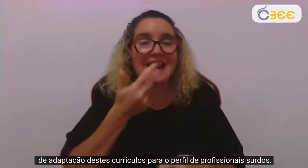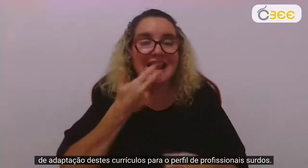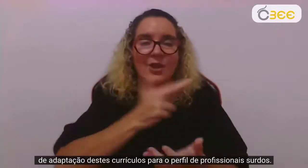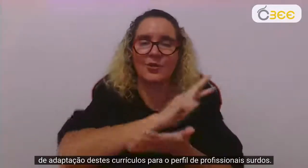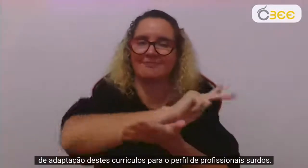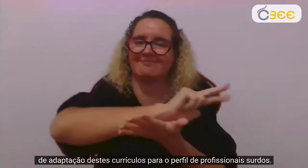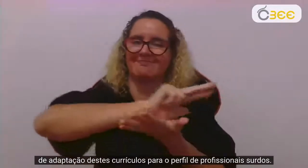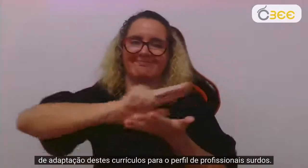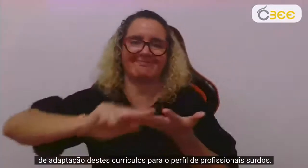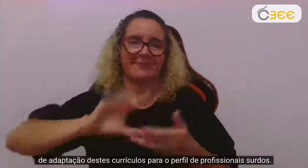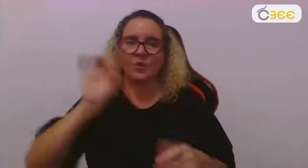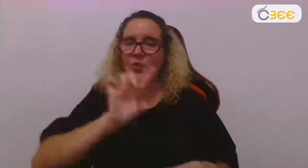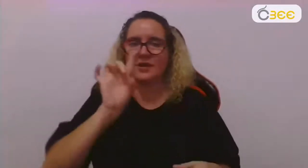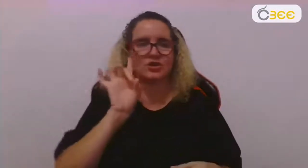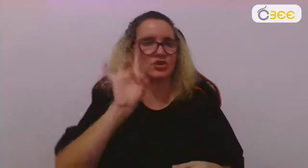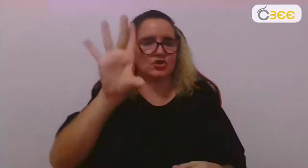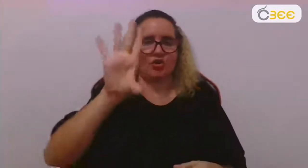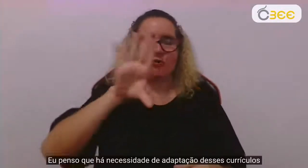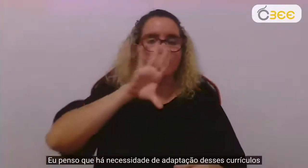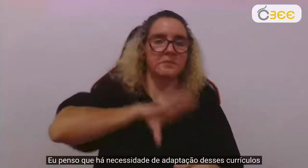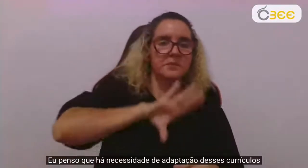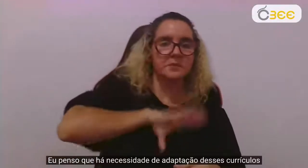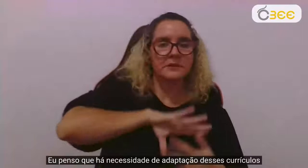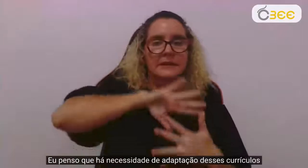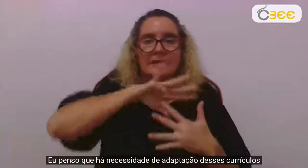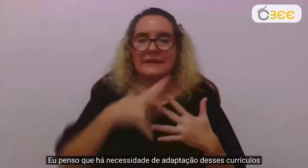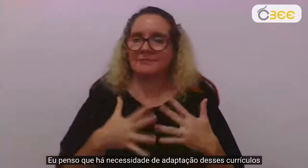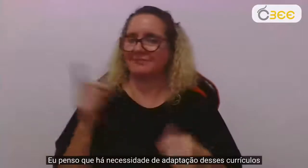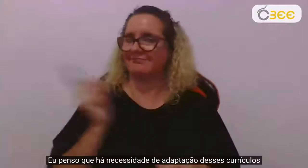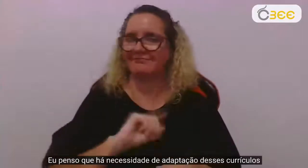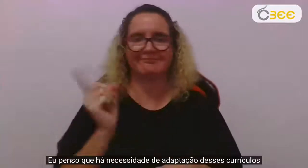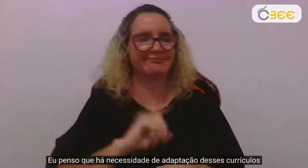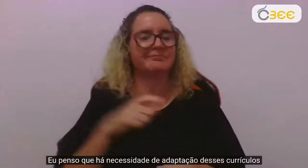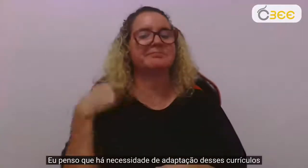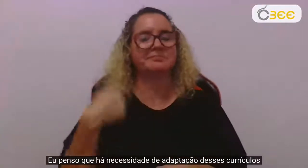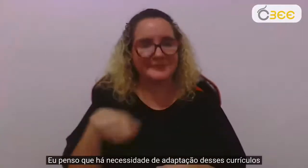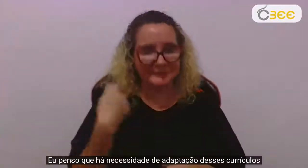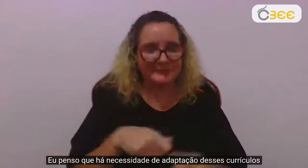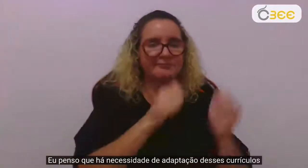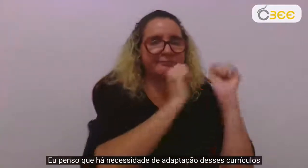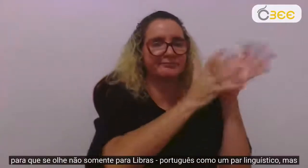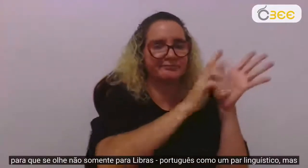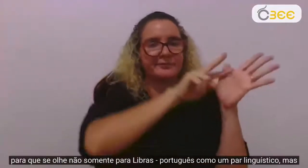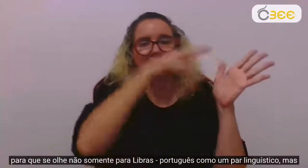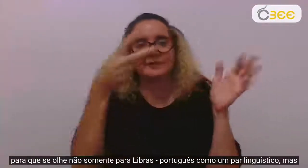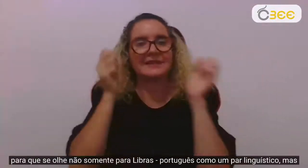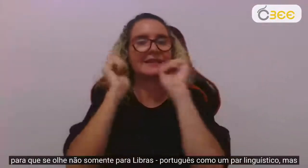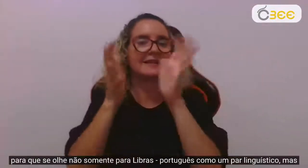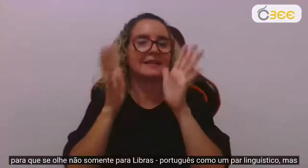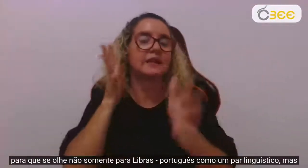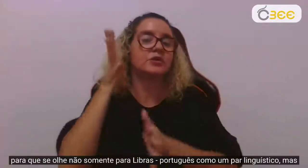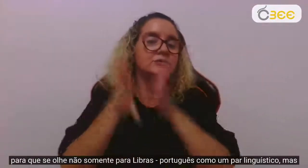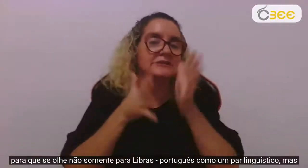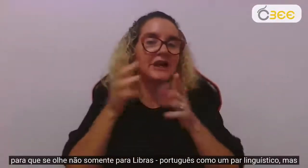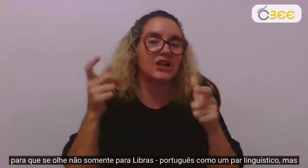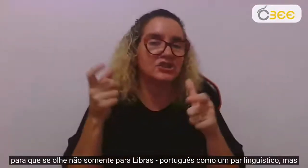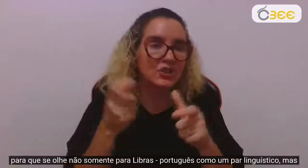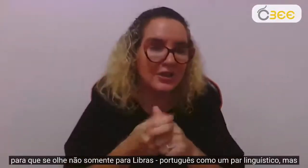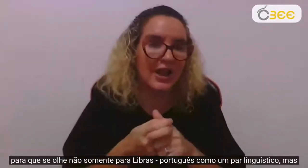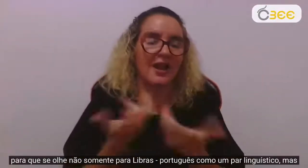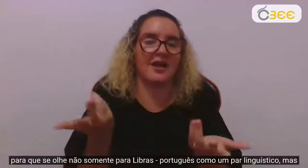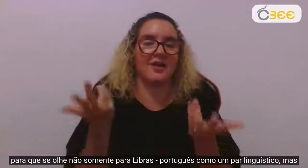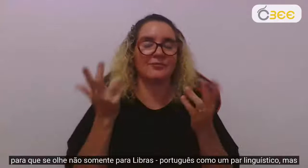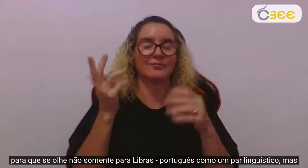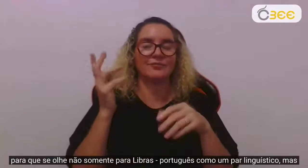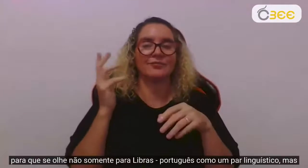surdos. Eu penso que há necessidade de adaptação desses currículos, para que se olhe não somente para Libras,